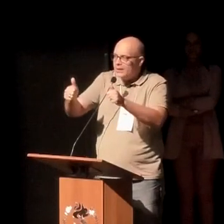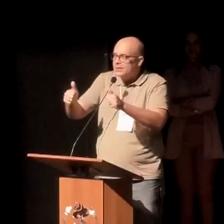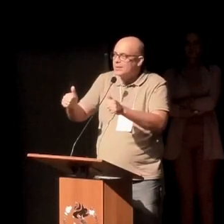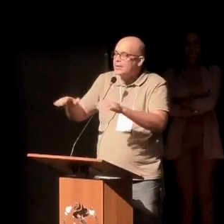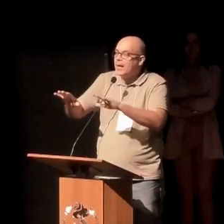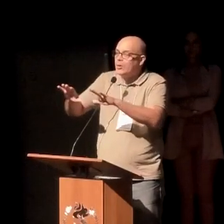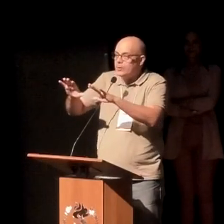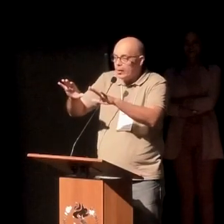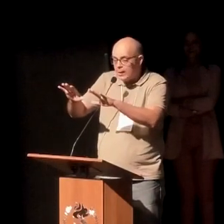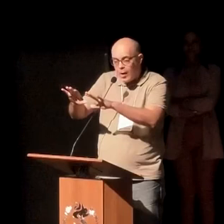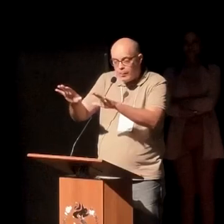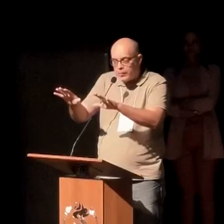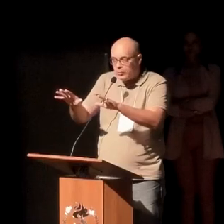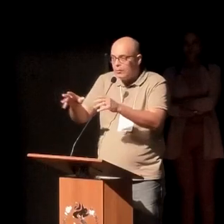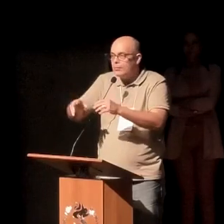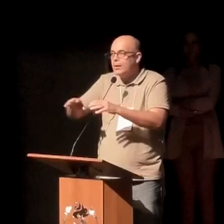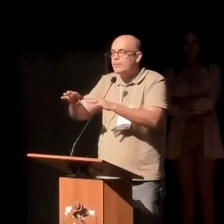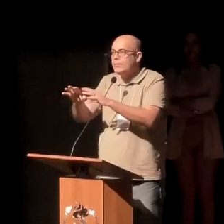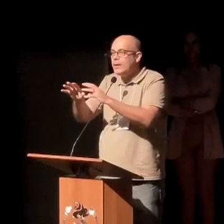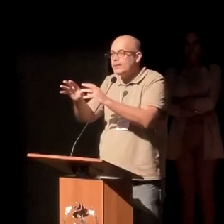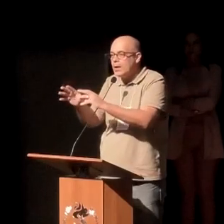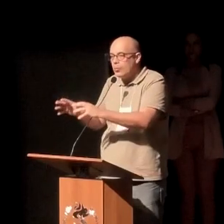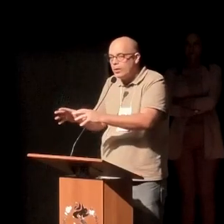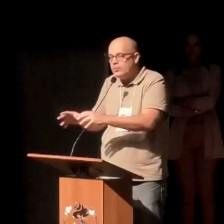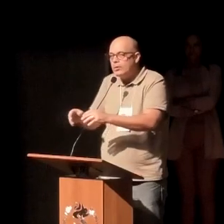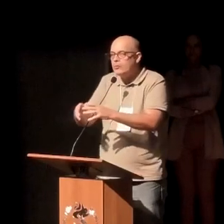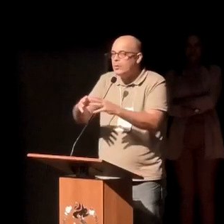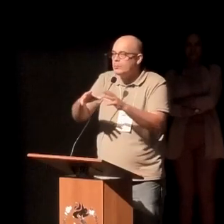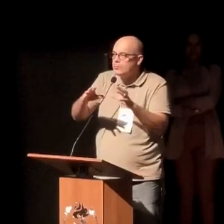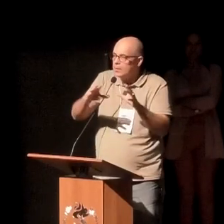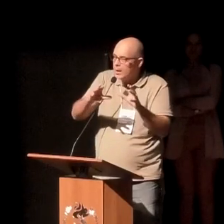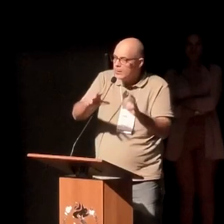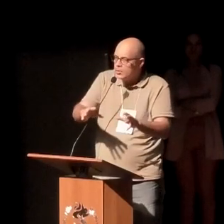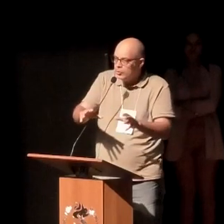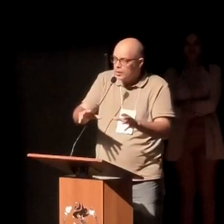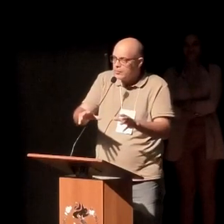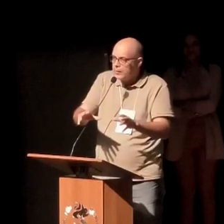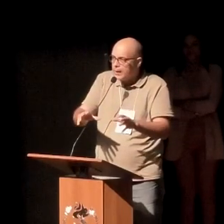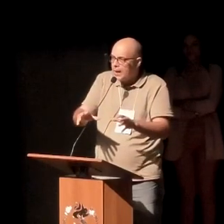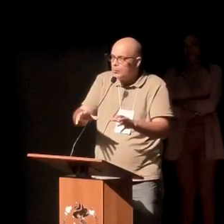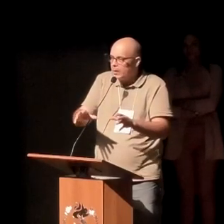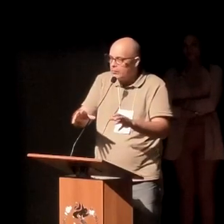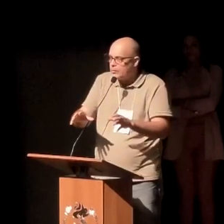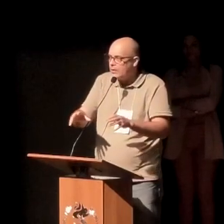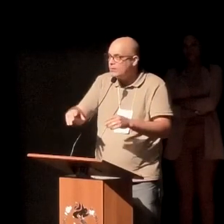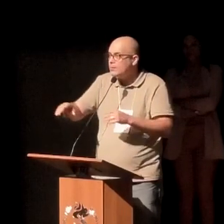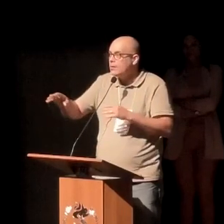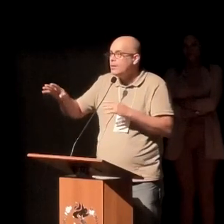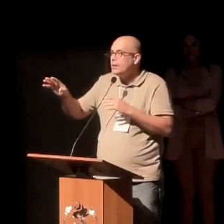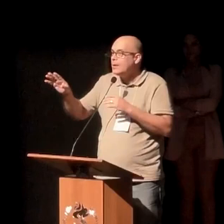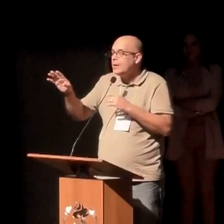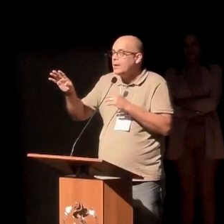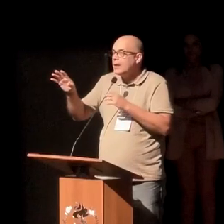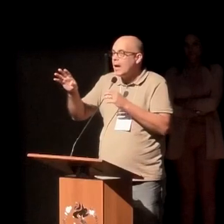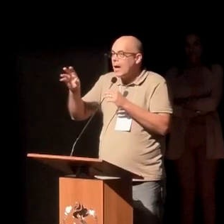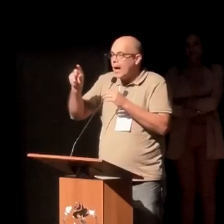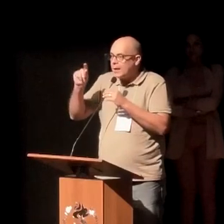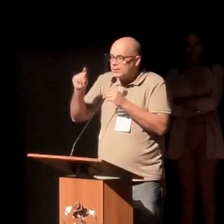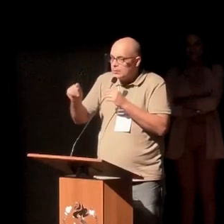Então beleza quem não deu calma pessoal Fiquem tranquilos que nós vamos emitir o certificado para vocês